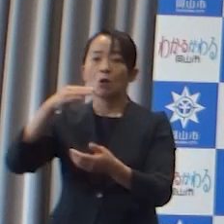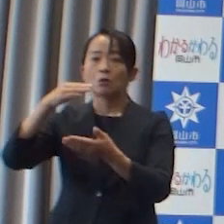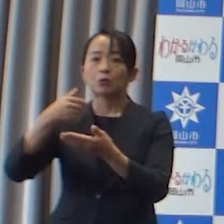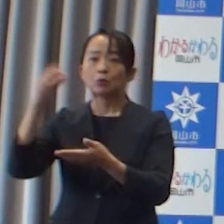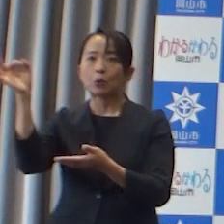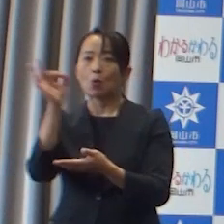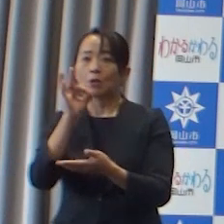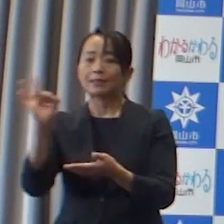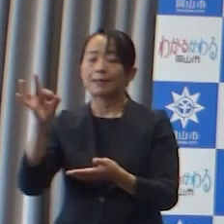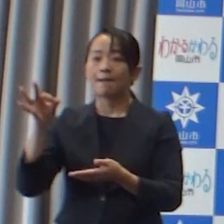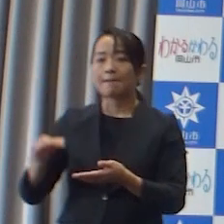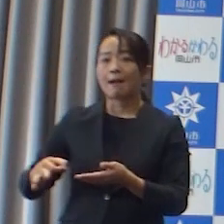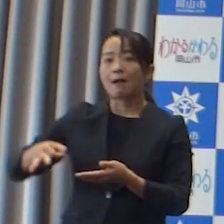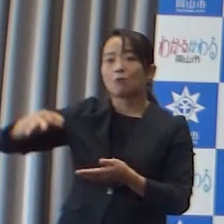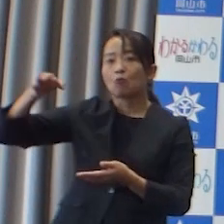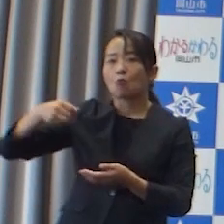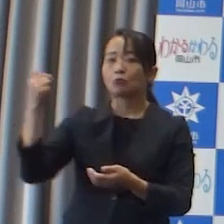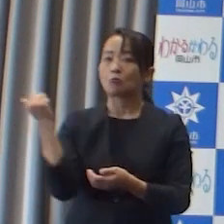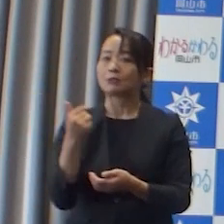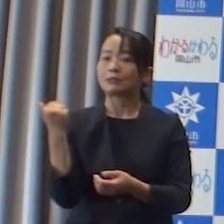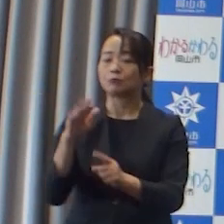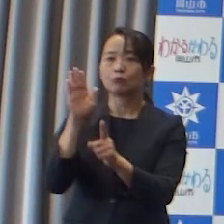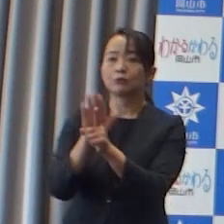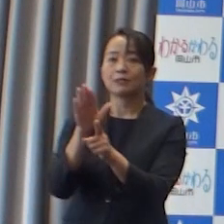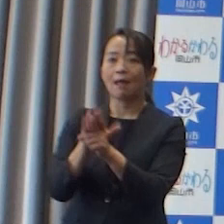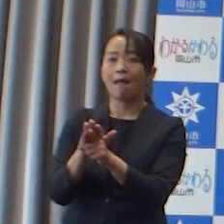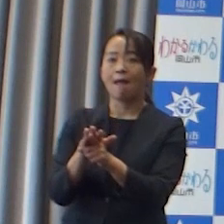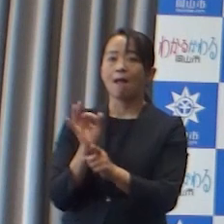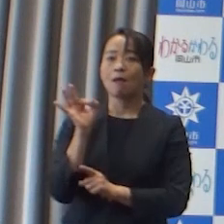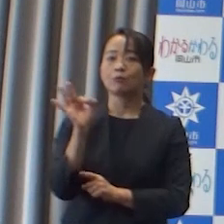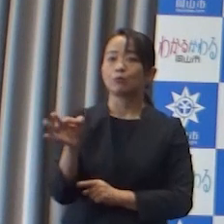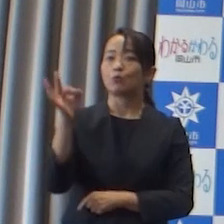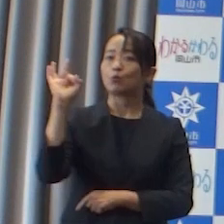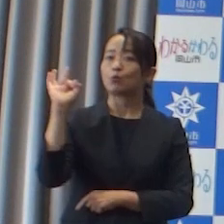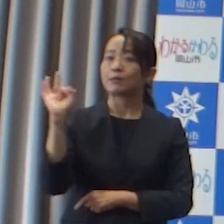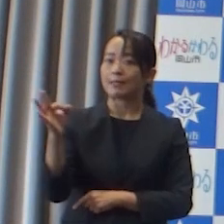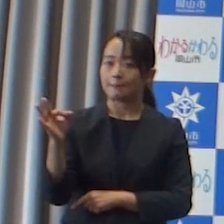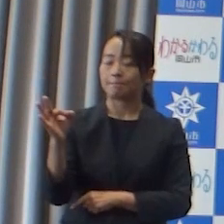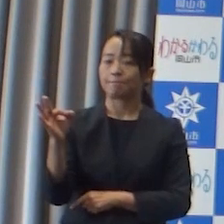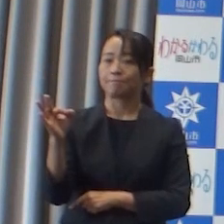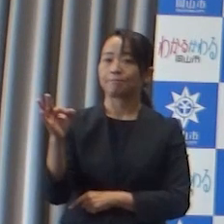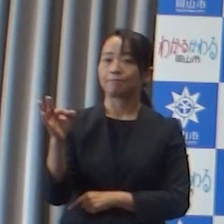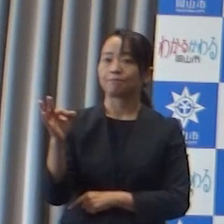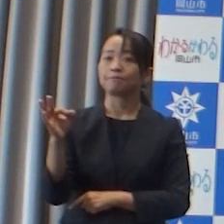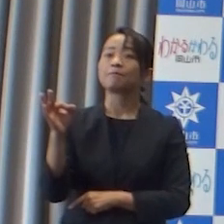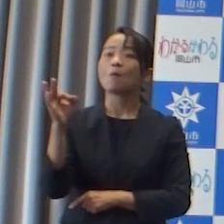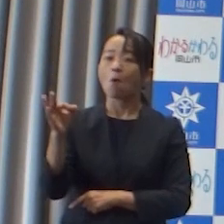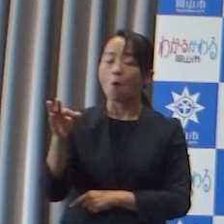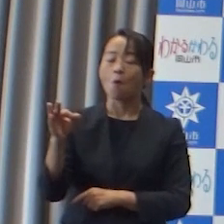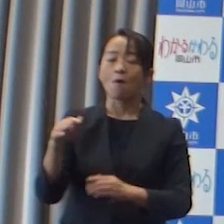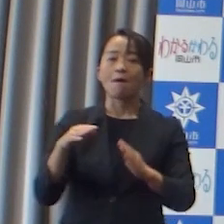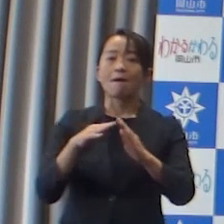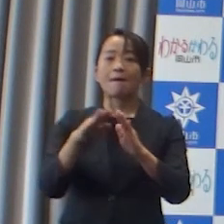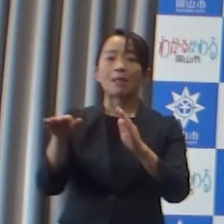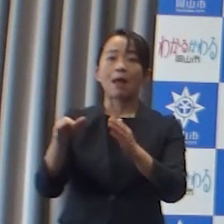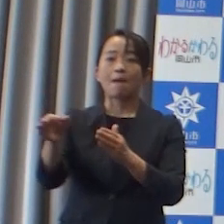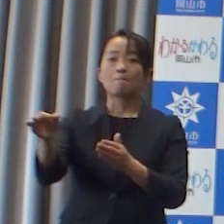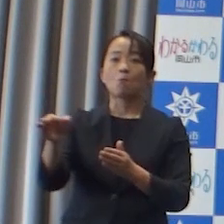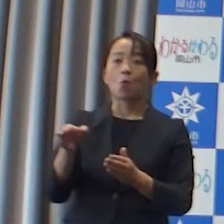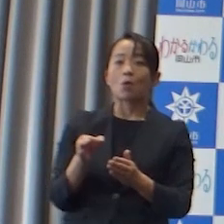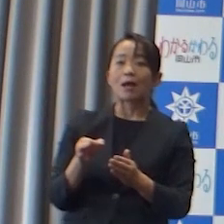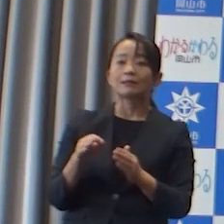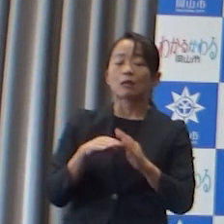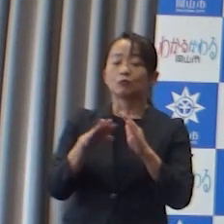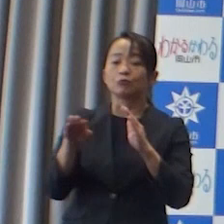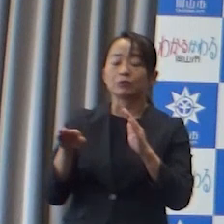等価格高騰緊急支援給付金、支給世帯のうち、家族